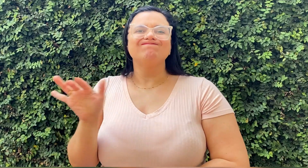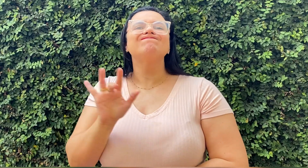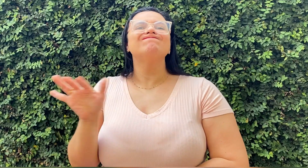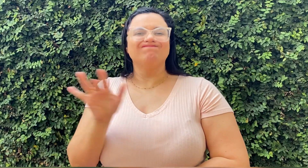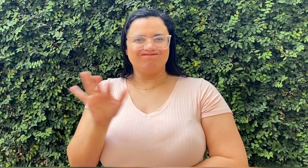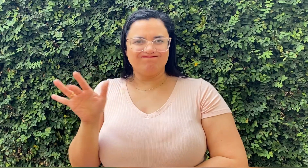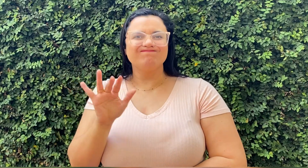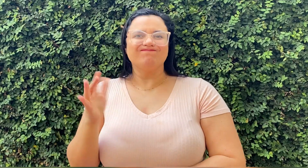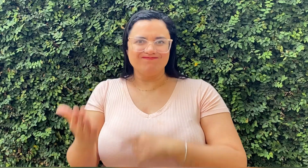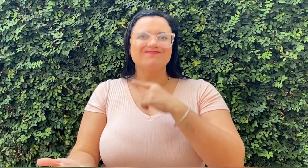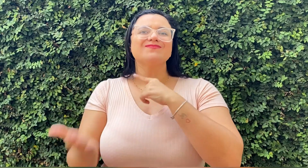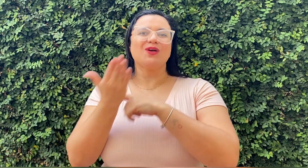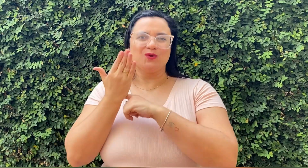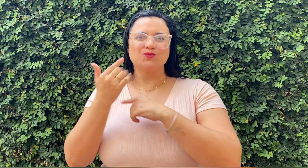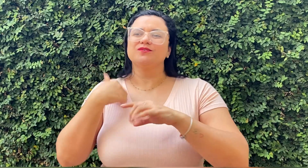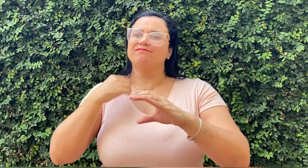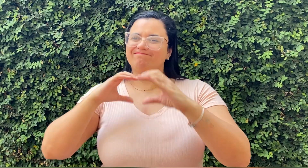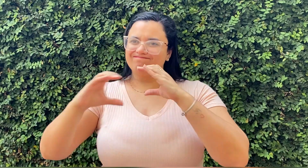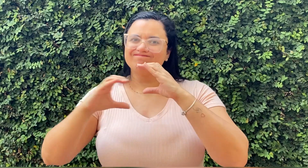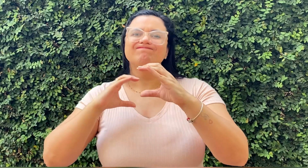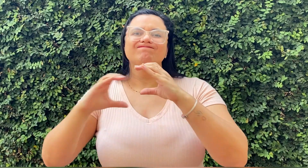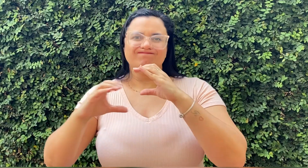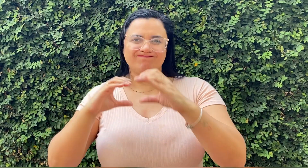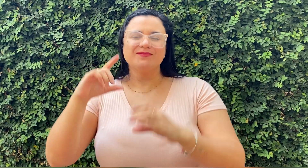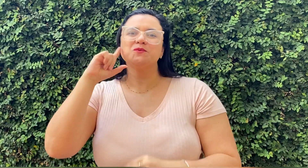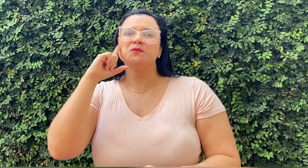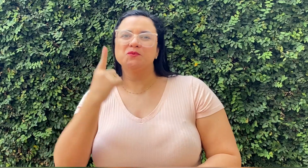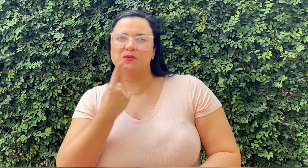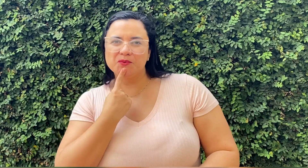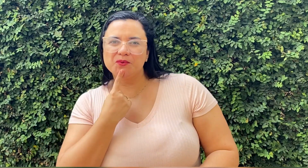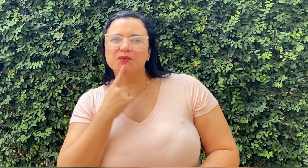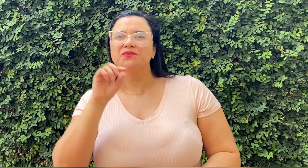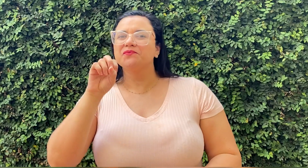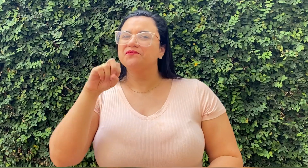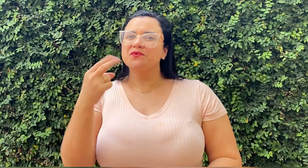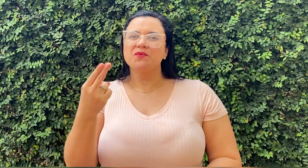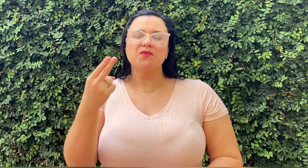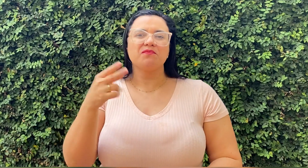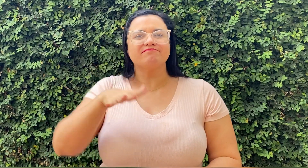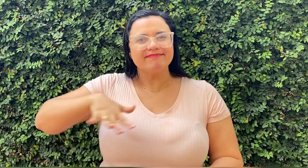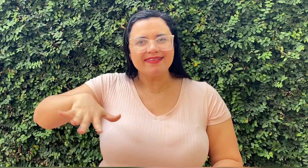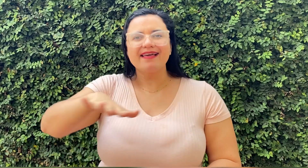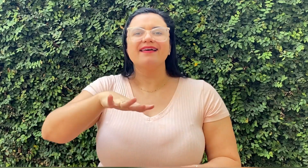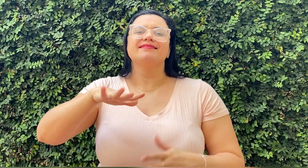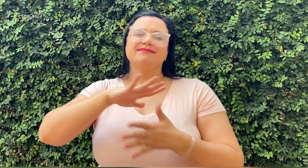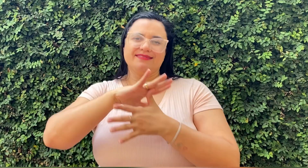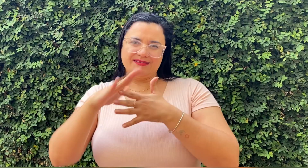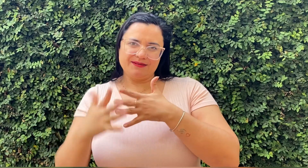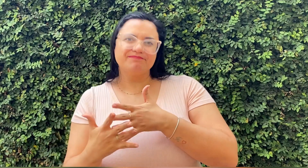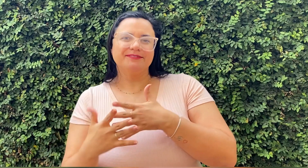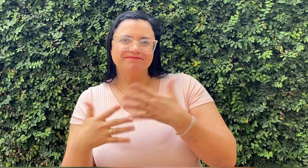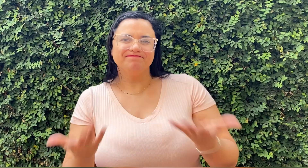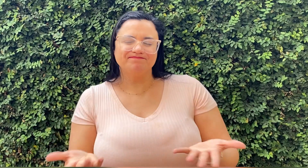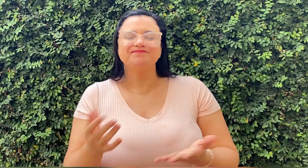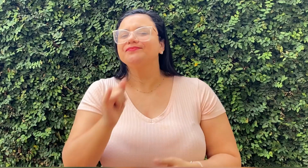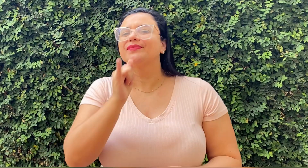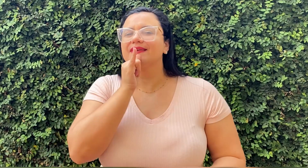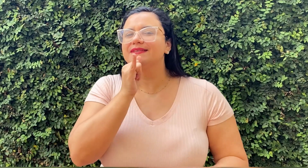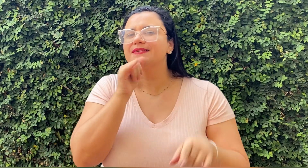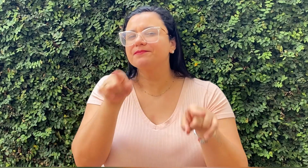recurso. Então, ela te auxilia ali na hora da comunicação com o surdo ou na hora que você estiver atuando na área da Libras,